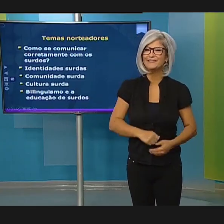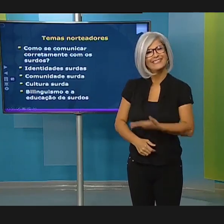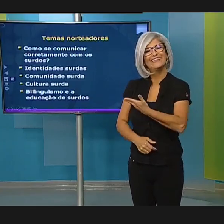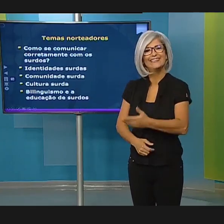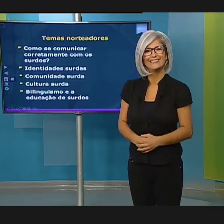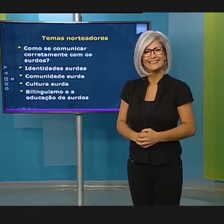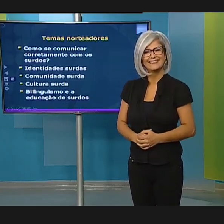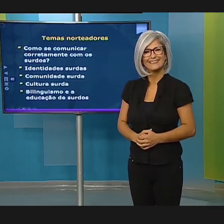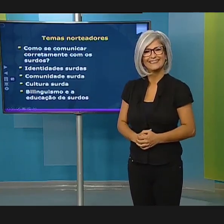estudar? Vamos?